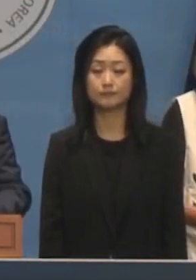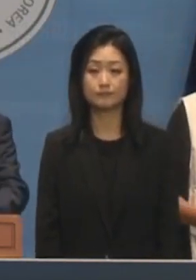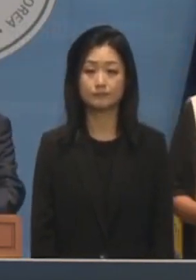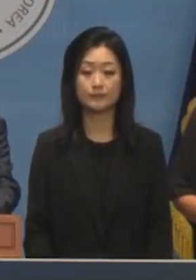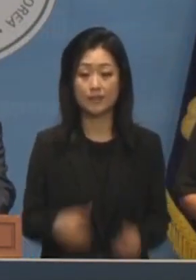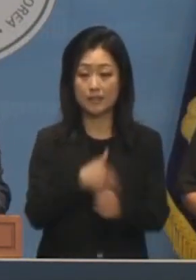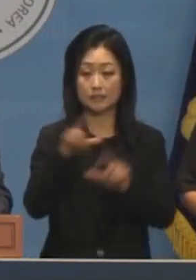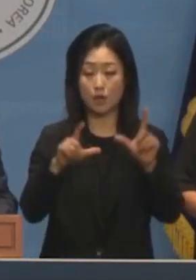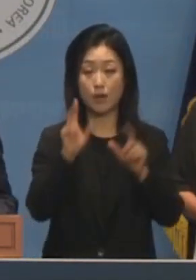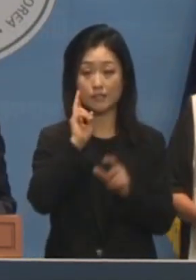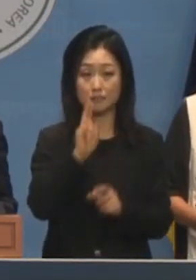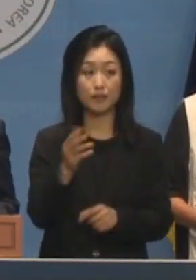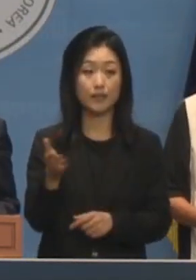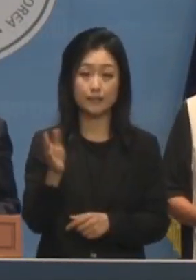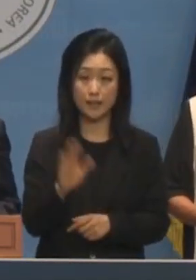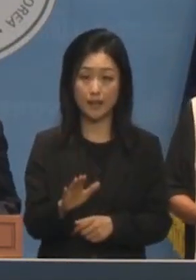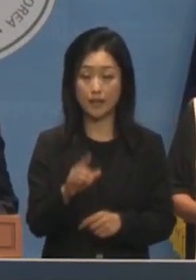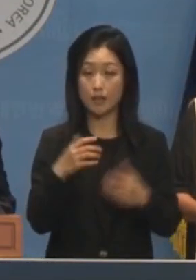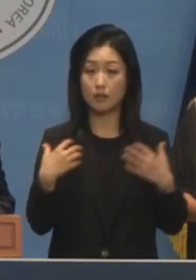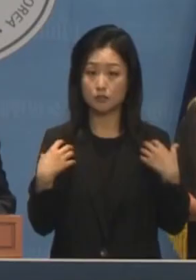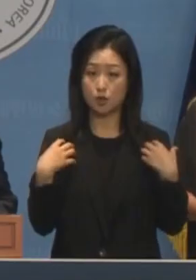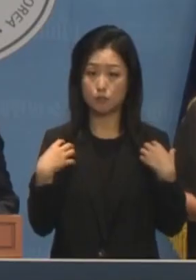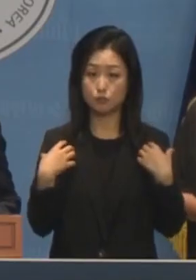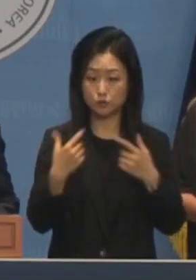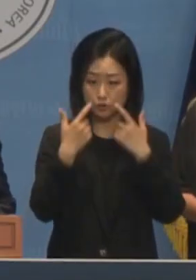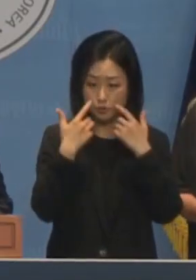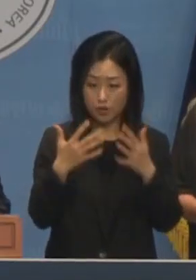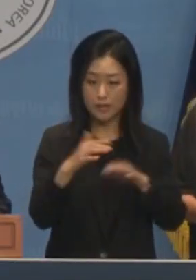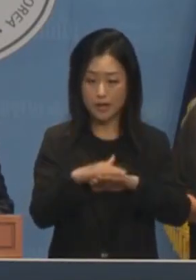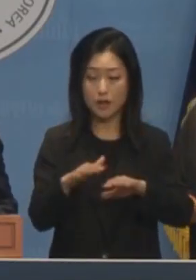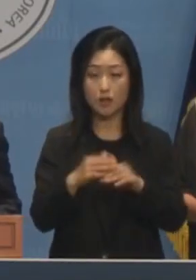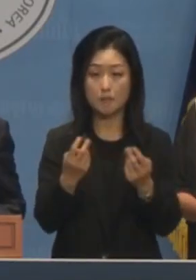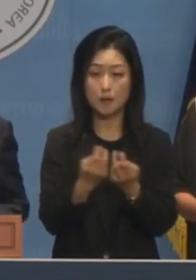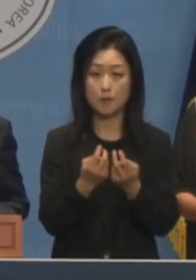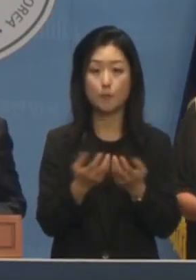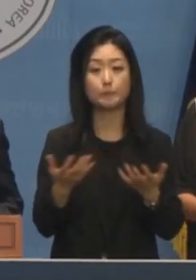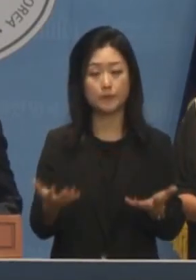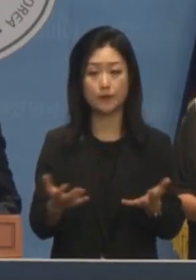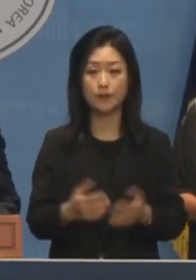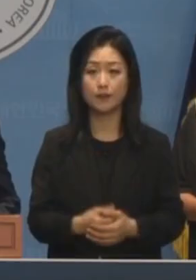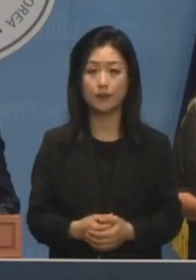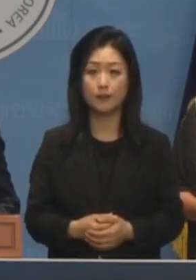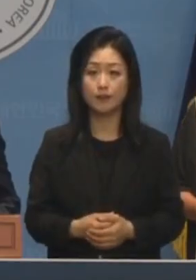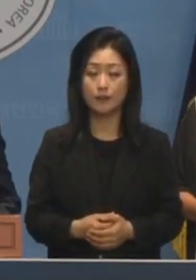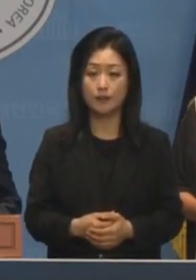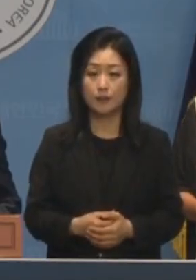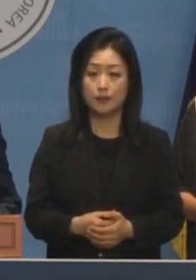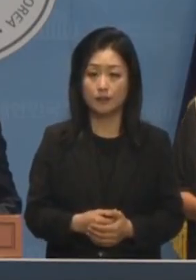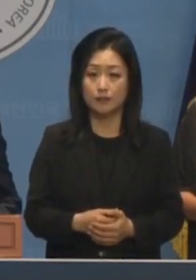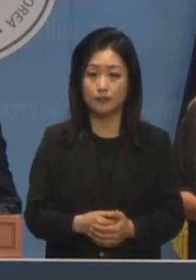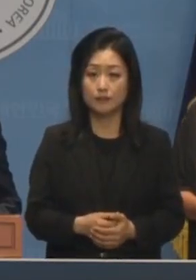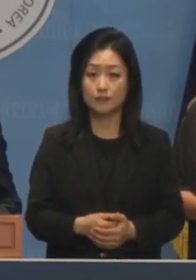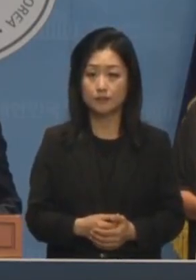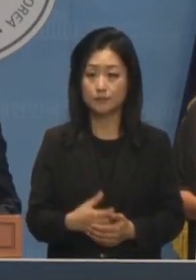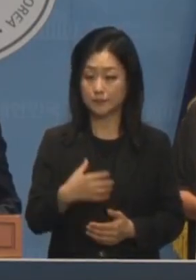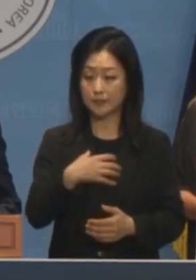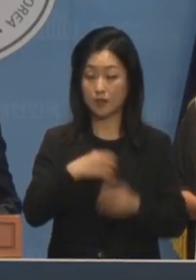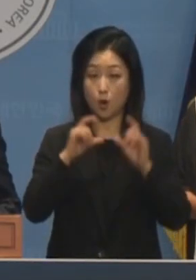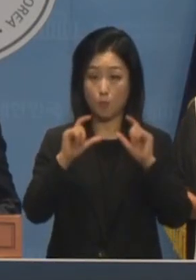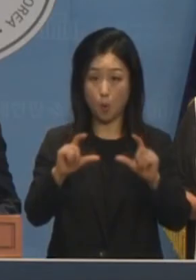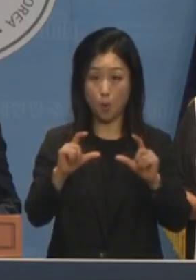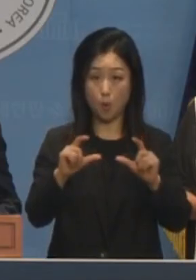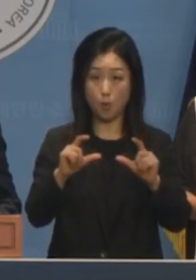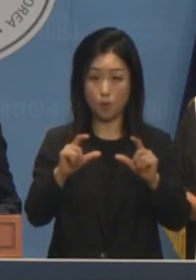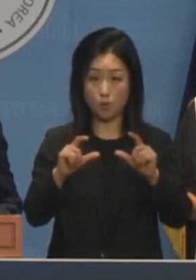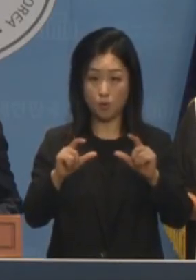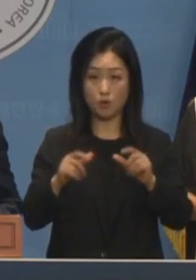상황이 이토록 심각함에도 불구하고 정부는 뚜렷한 대책을 내놓지 않고 있다. 친수구간 조류 경보제는 4대강